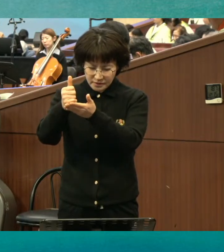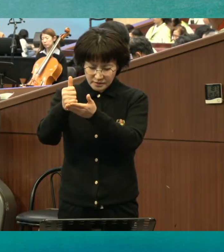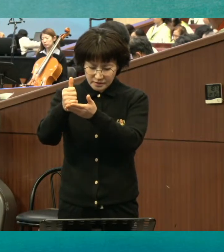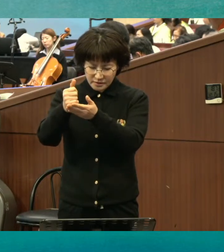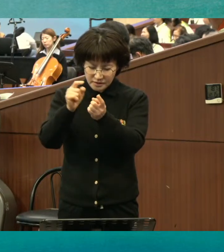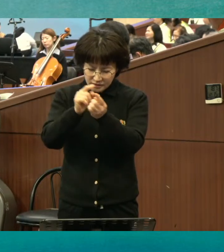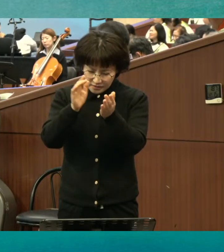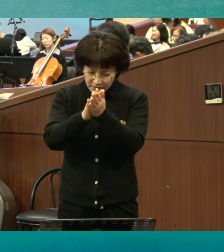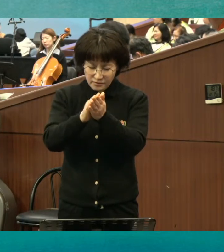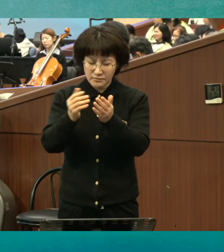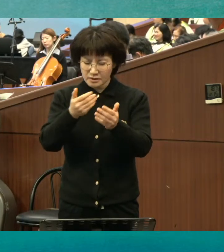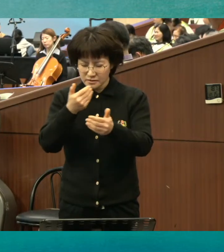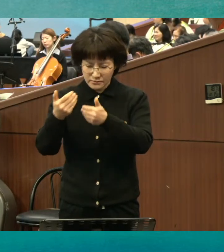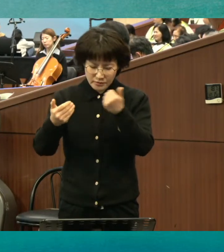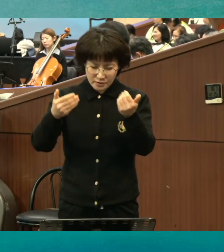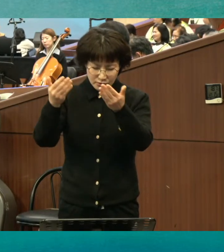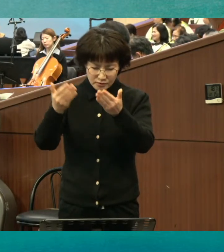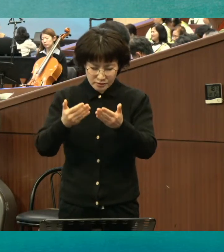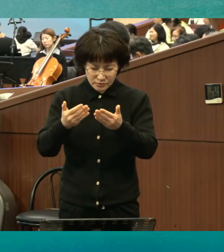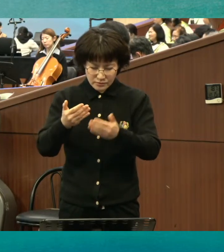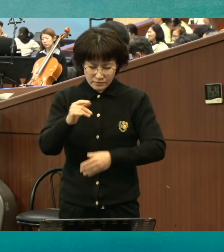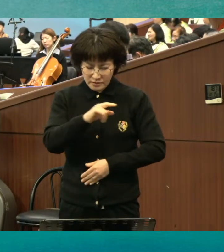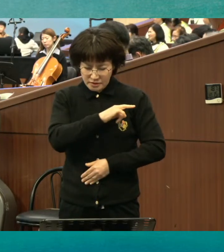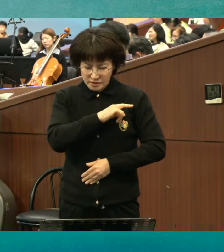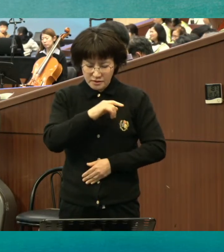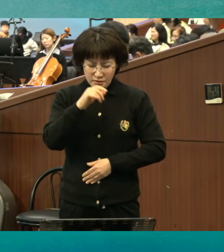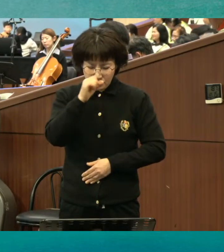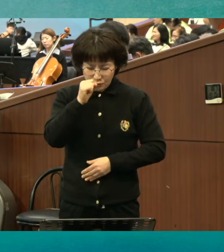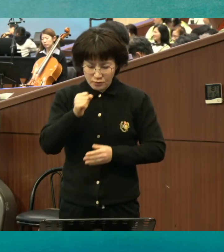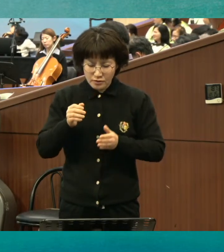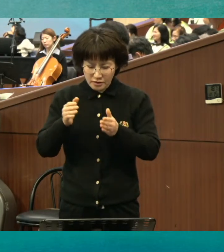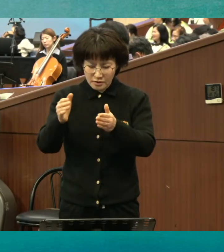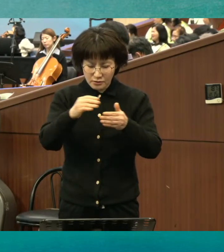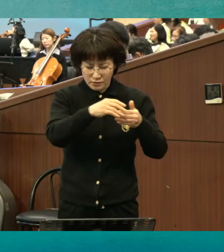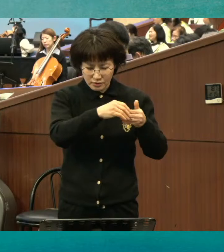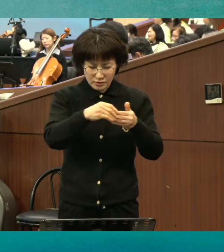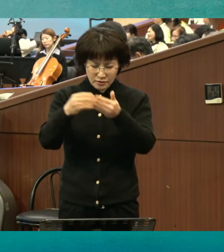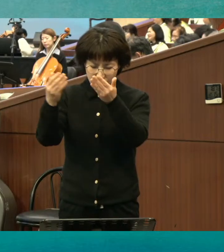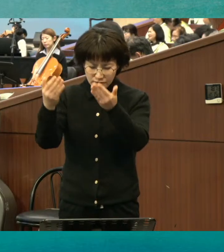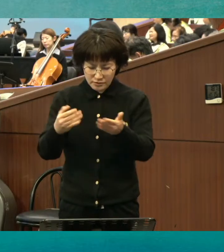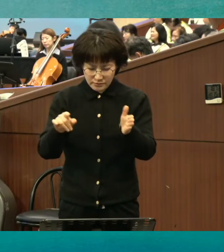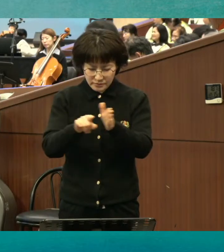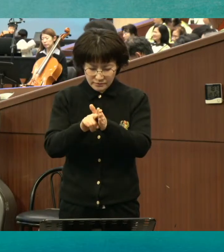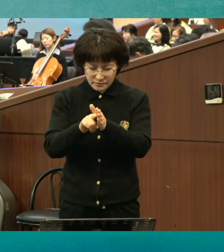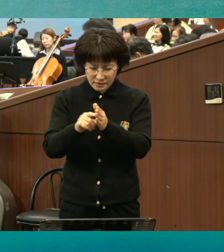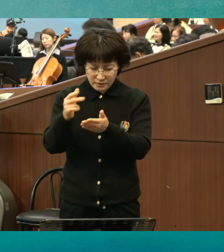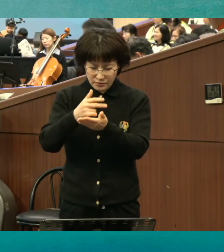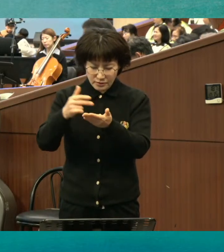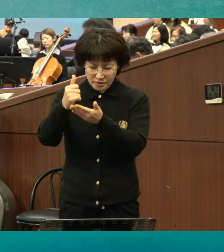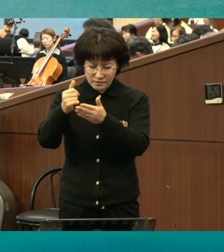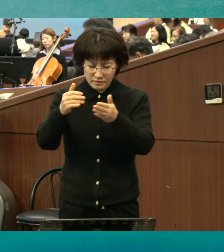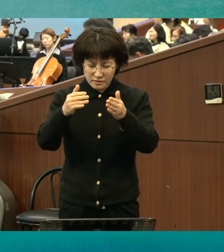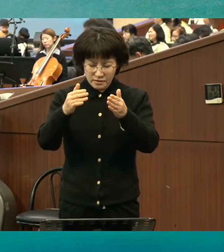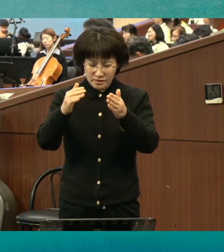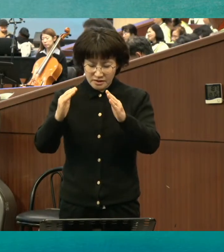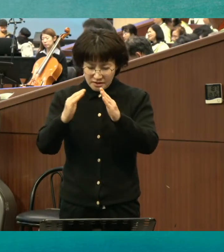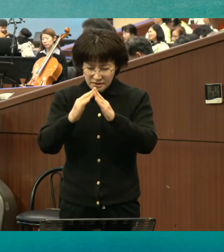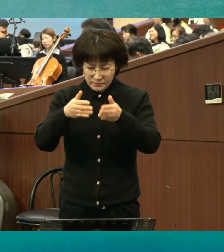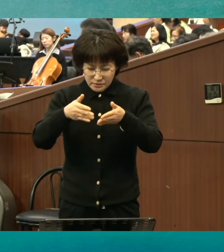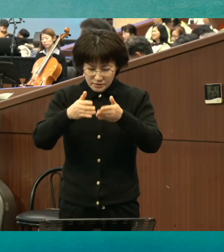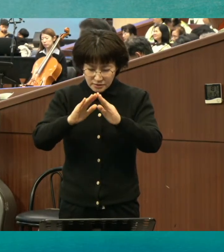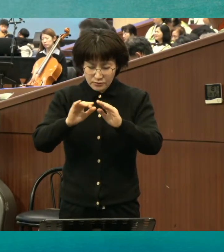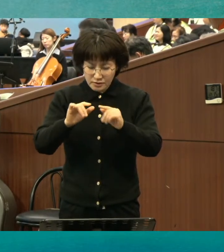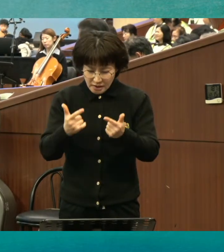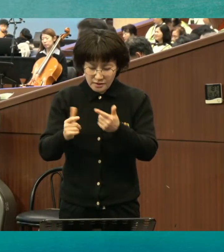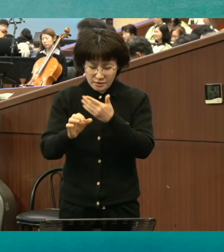간섭하시면 가장 좋은 길로 인도해 주실 줄로 믿습니다. 여호와께서 집을 세우지 아니하시면 세우는 자의